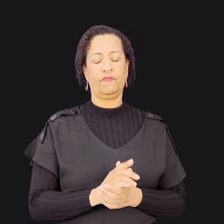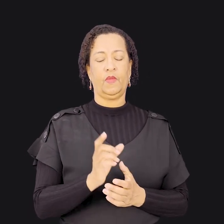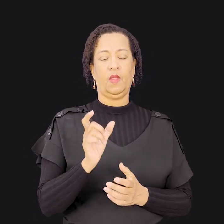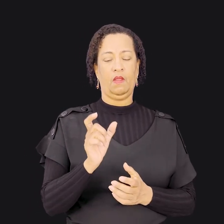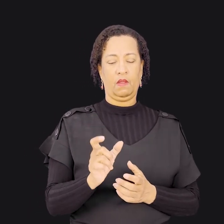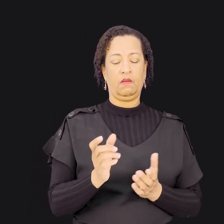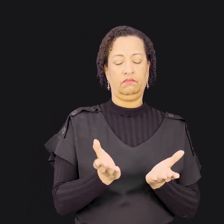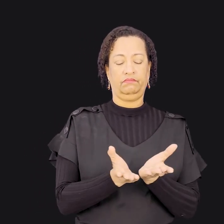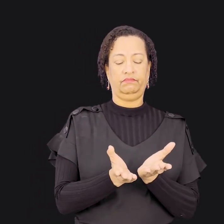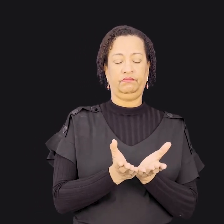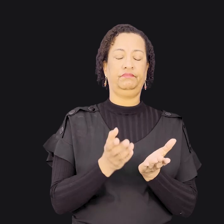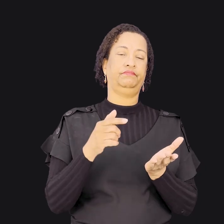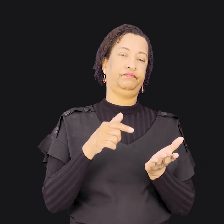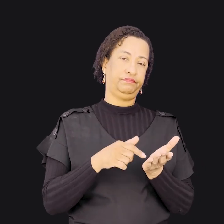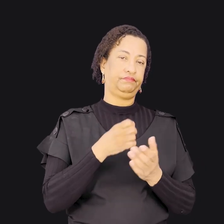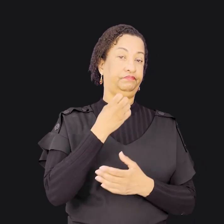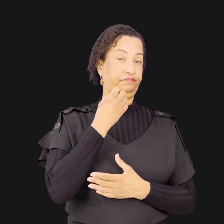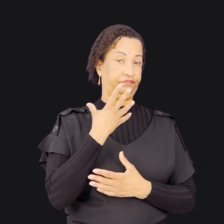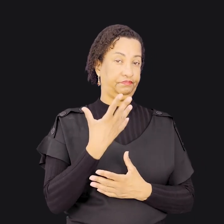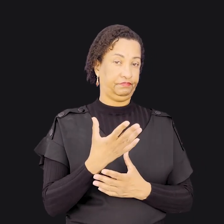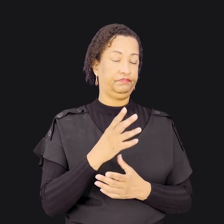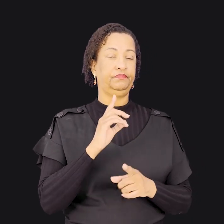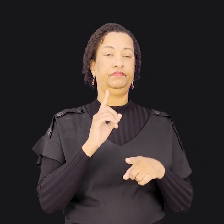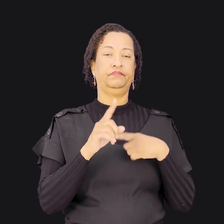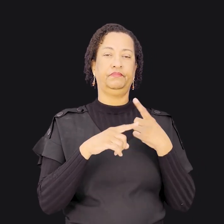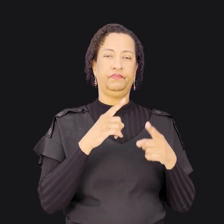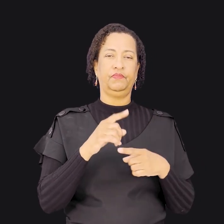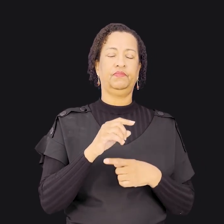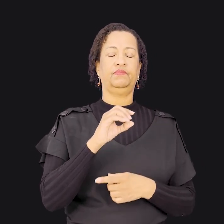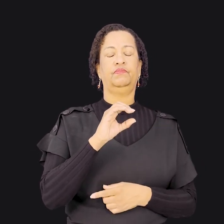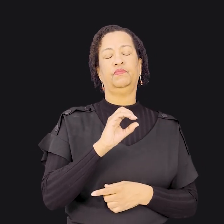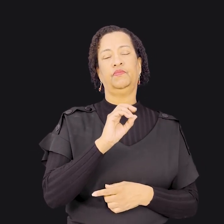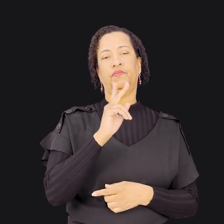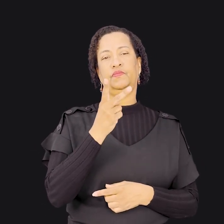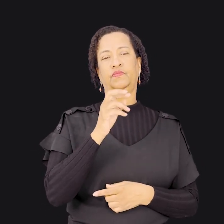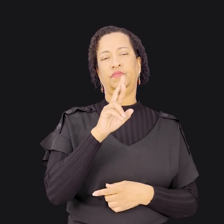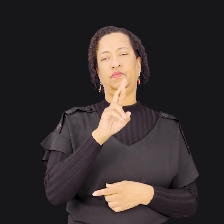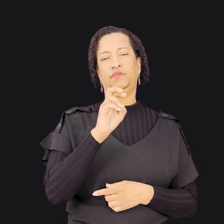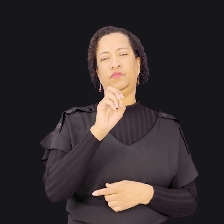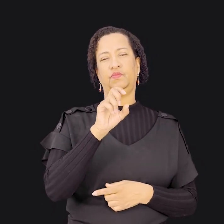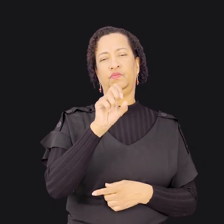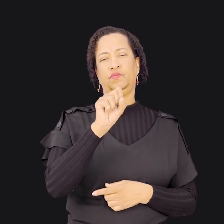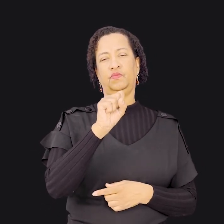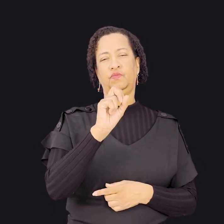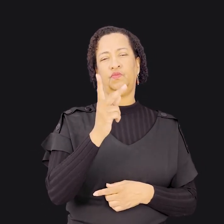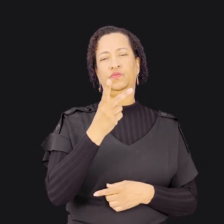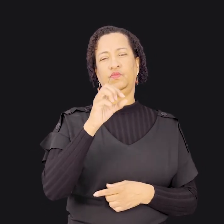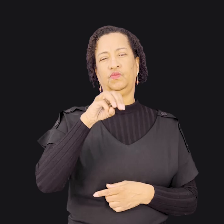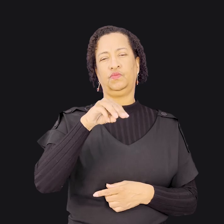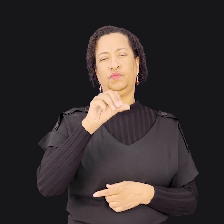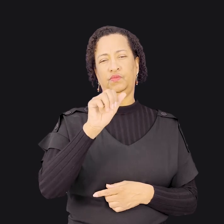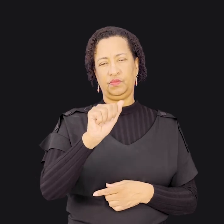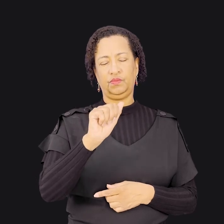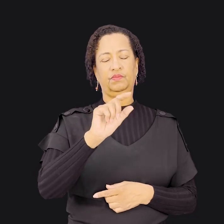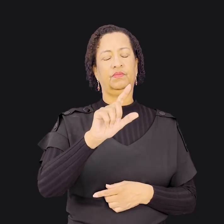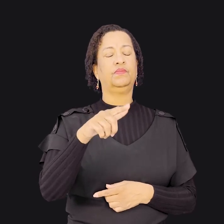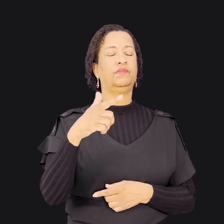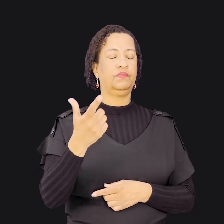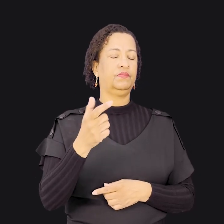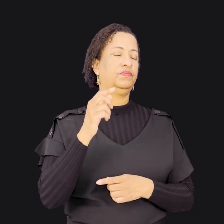Essa é a palavra de Deus. Muito bem, depois de Hiroshima e Nagasaki, descobrimos o que o homem pode fazer. Se